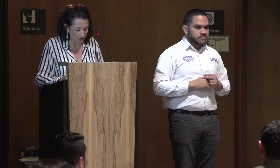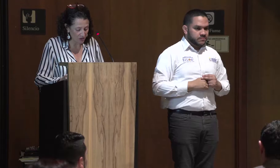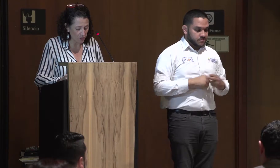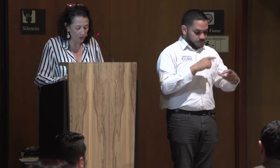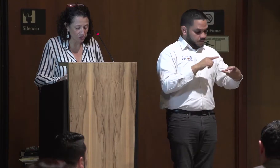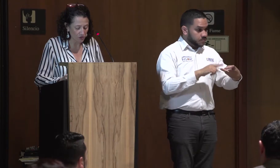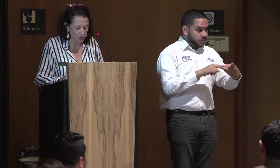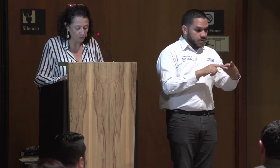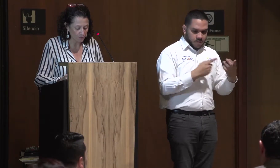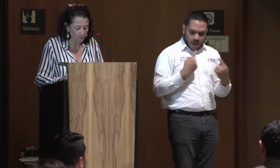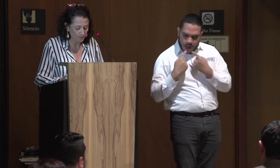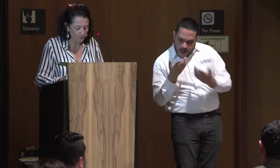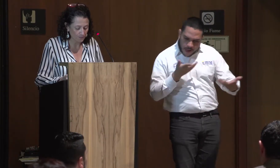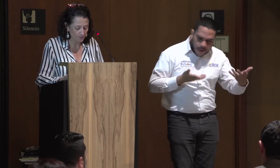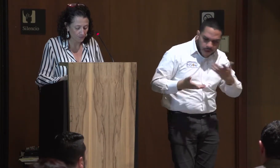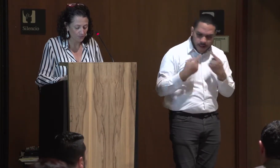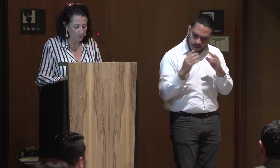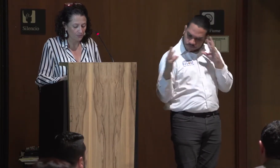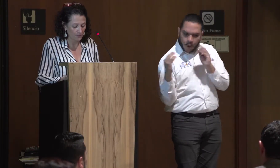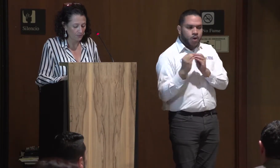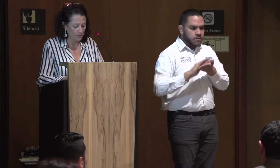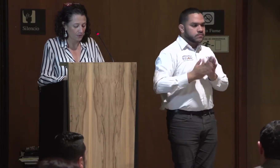el proceso de negociación